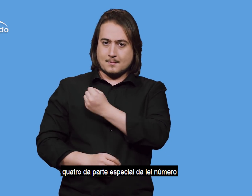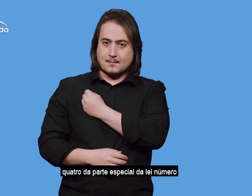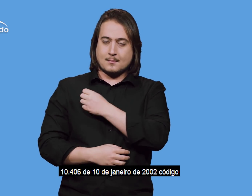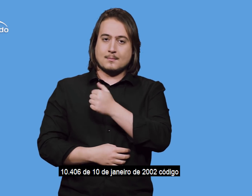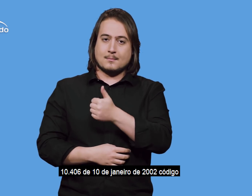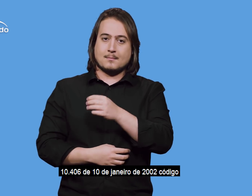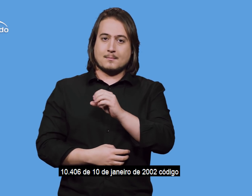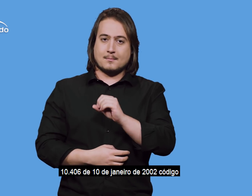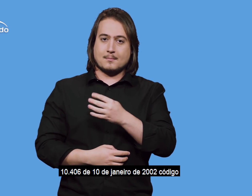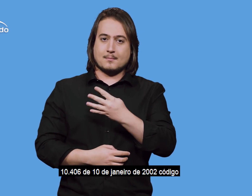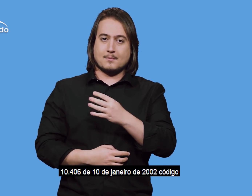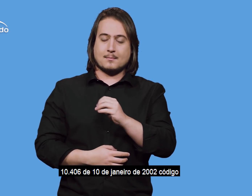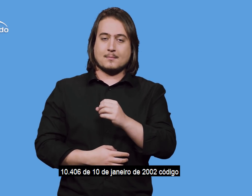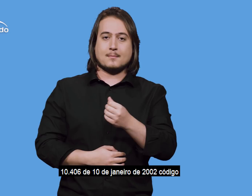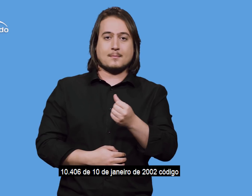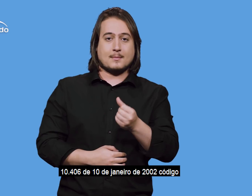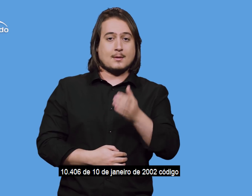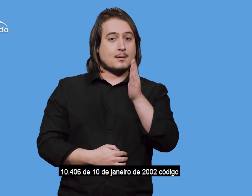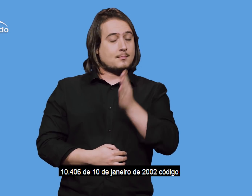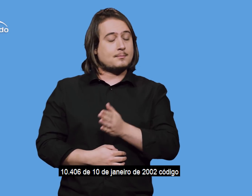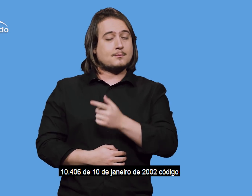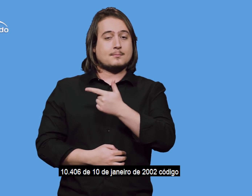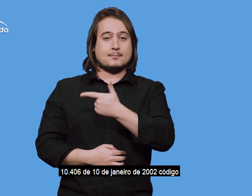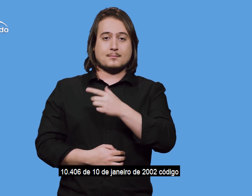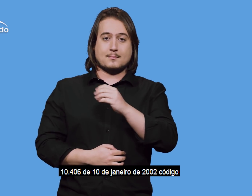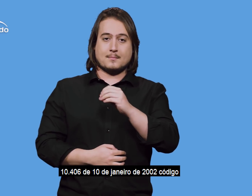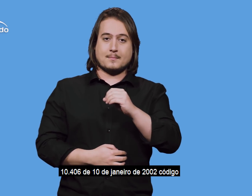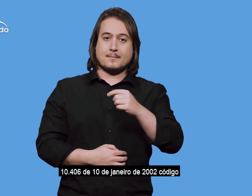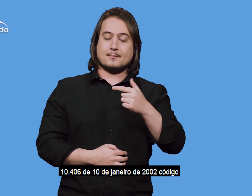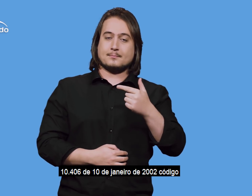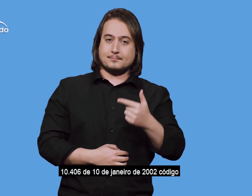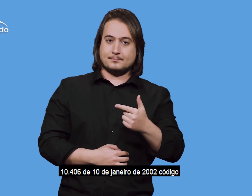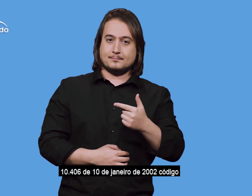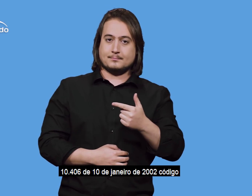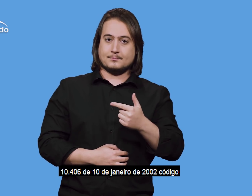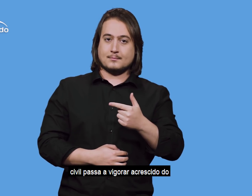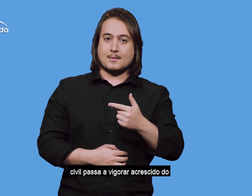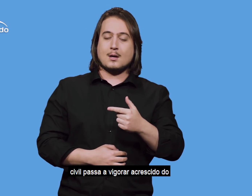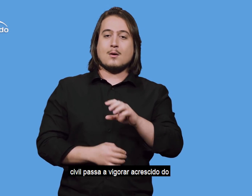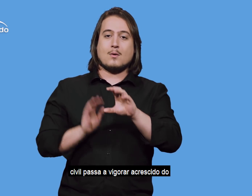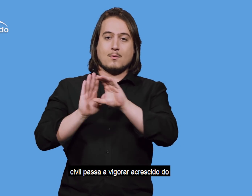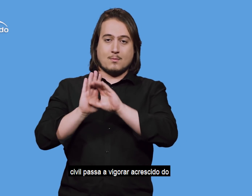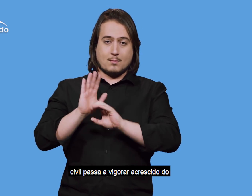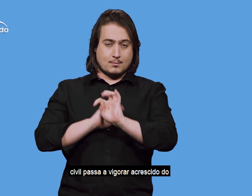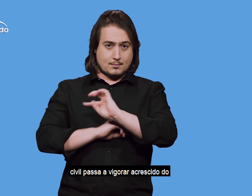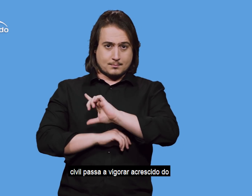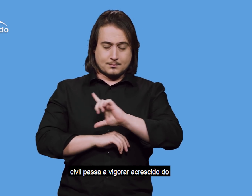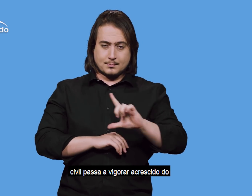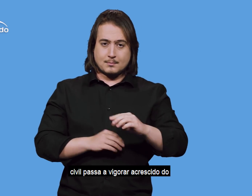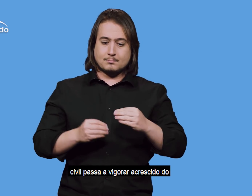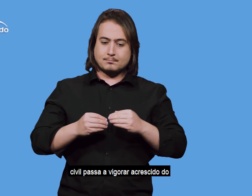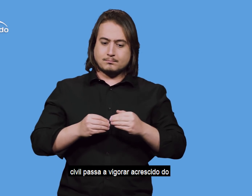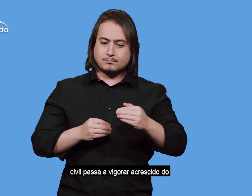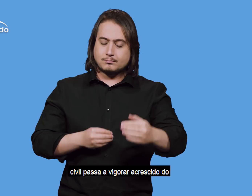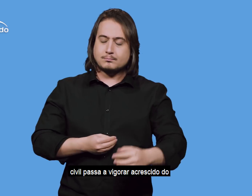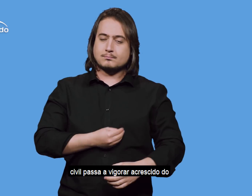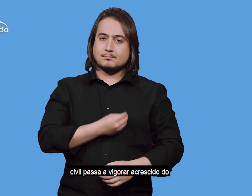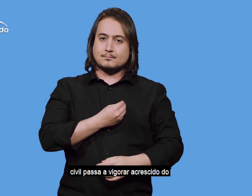10.406 de 10 de janeiro de 2002 código civil passa a vigorar acrescido do seguinte